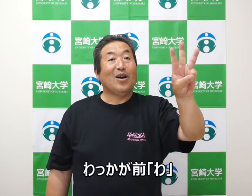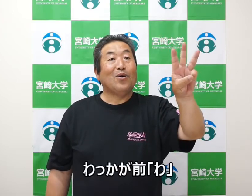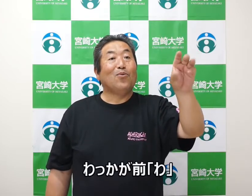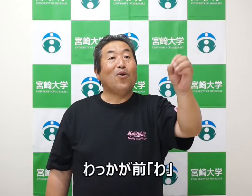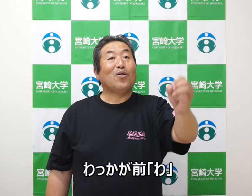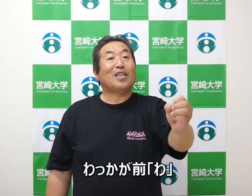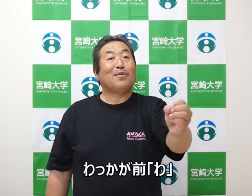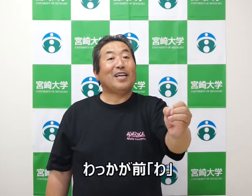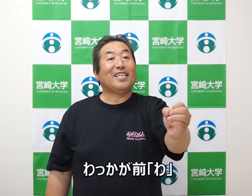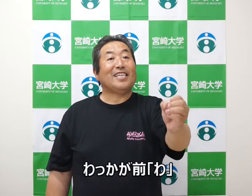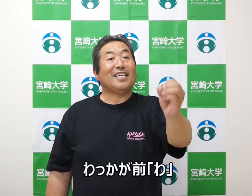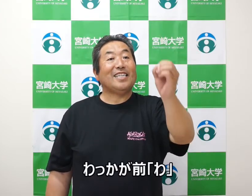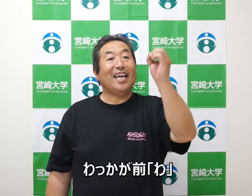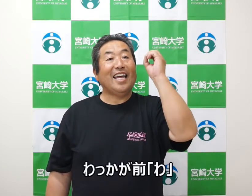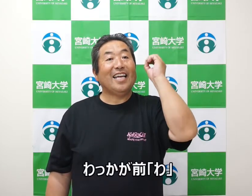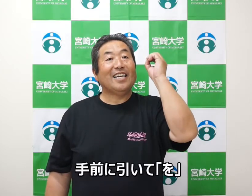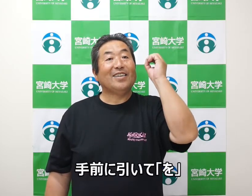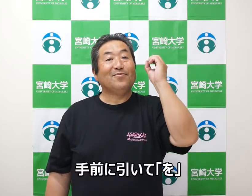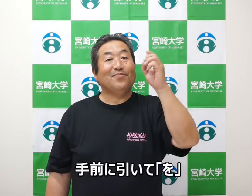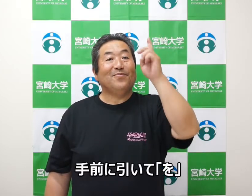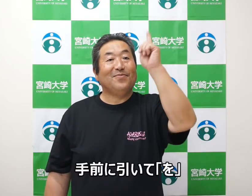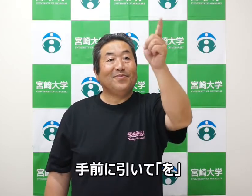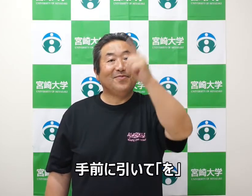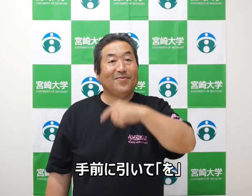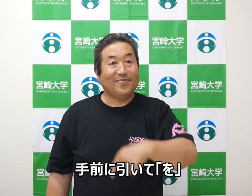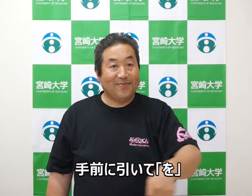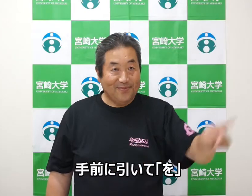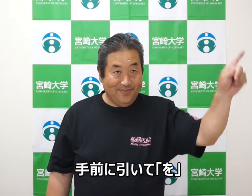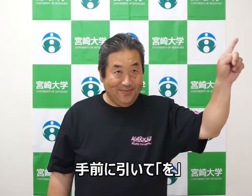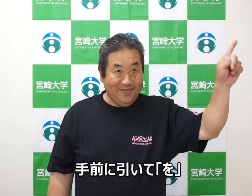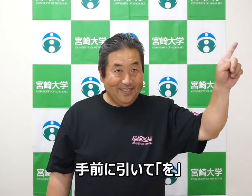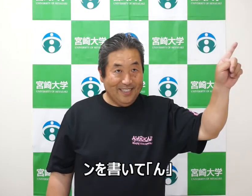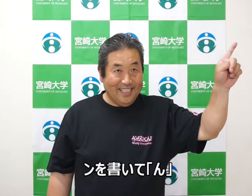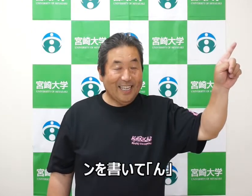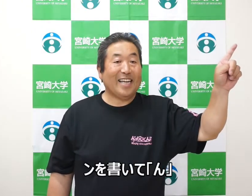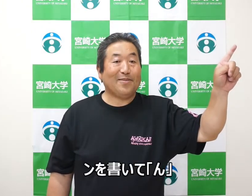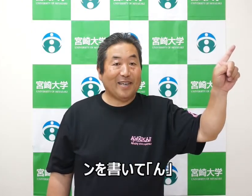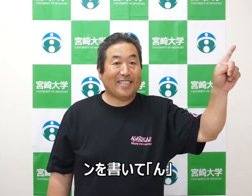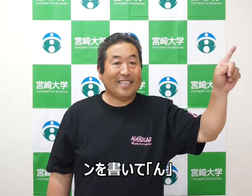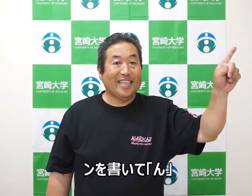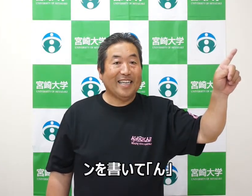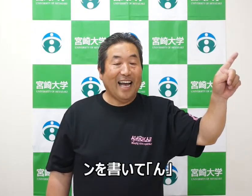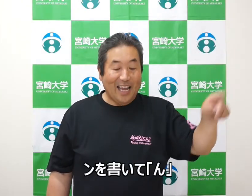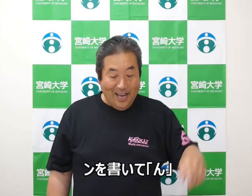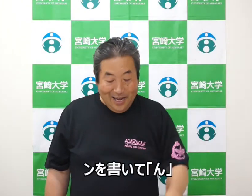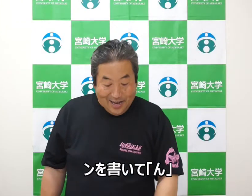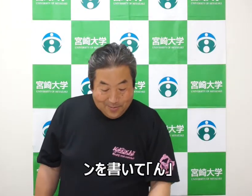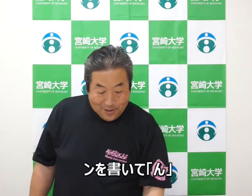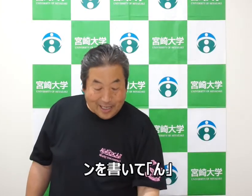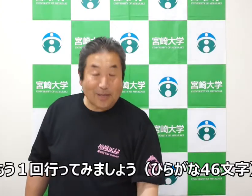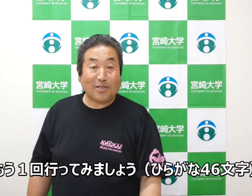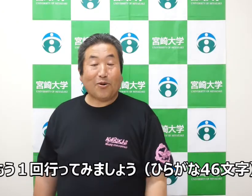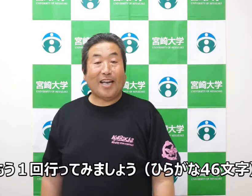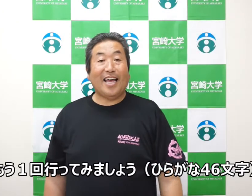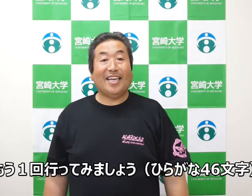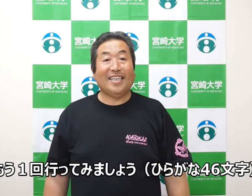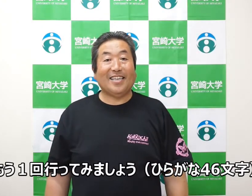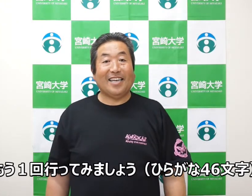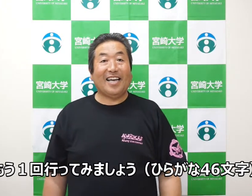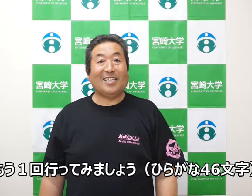を手前に引いて、うんってなります。はい、もう一回いきましょうかね。はい、いき